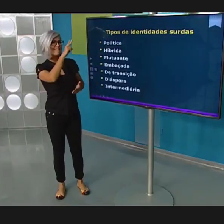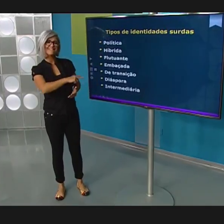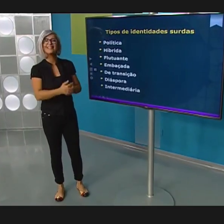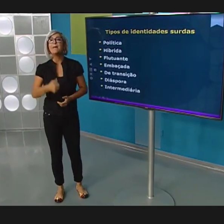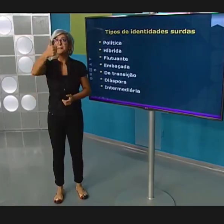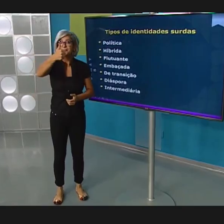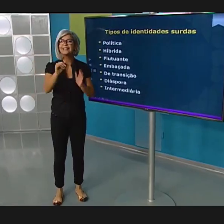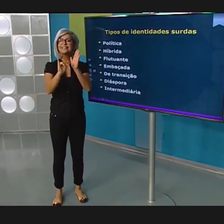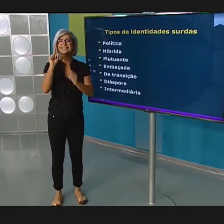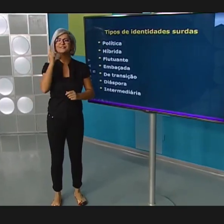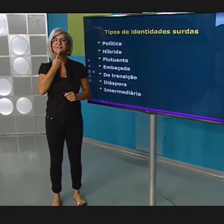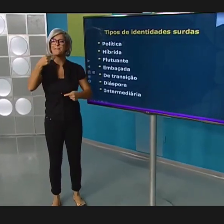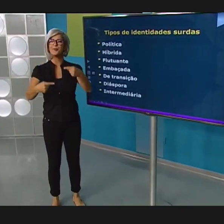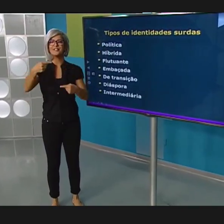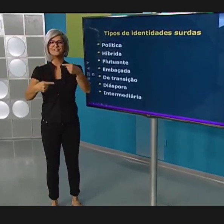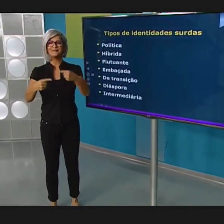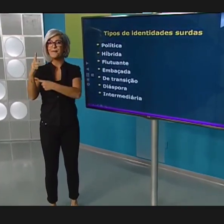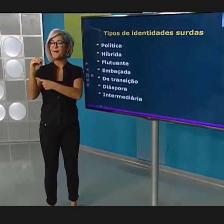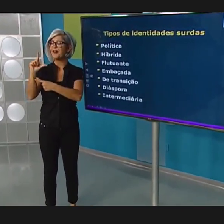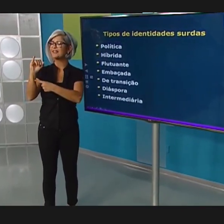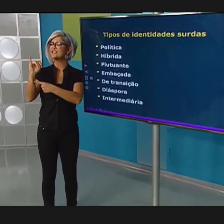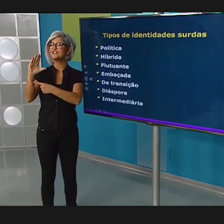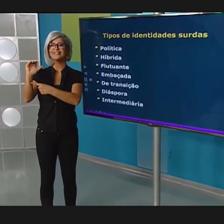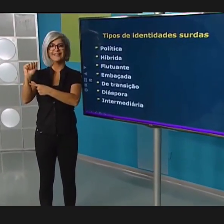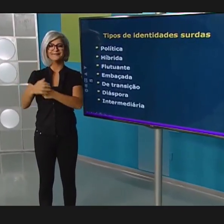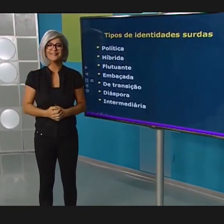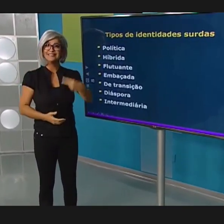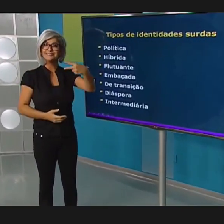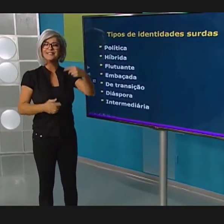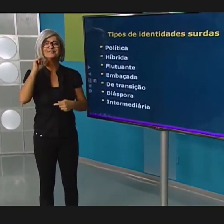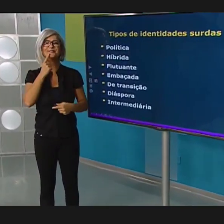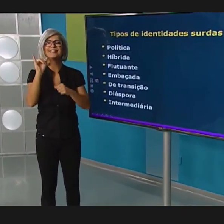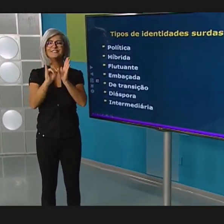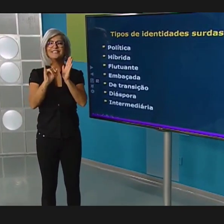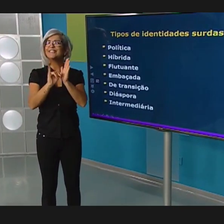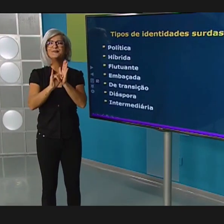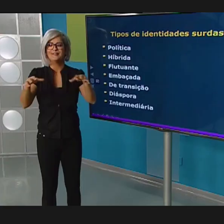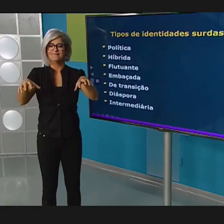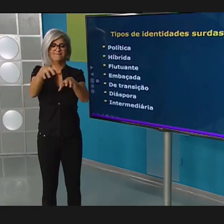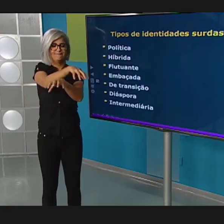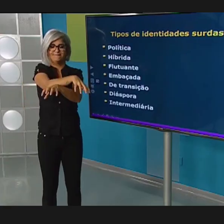7 identidades surdas para vocês. A primeira identidade surda, política. Identidade surda política. A segunda identidade surda é a